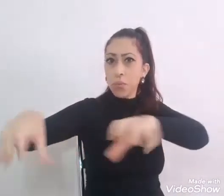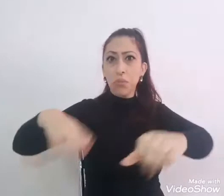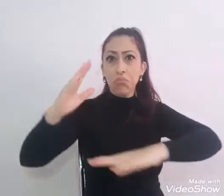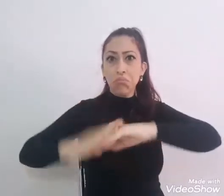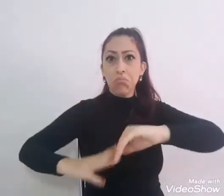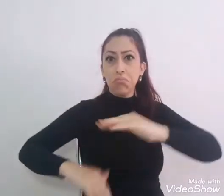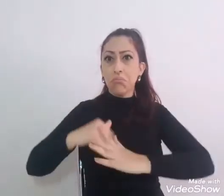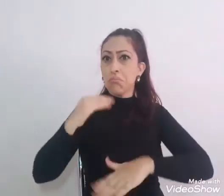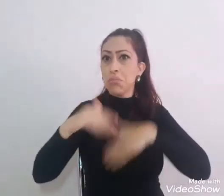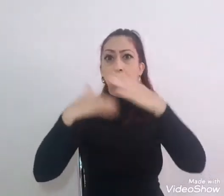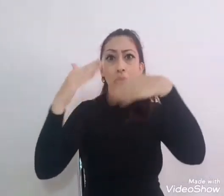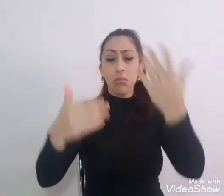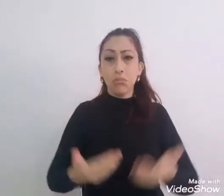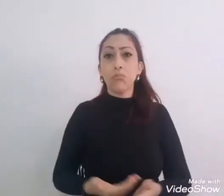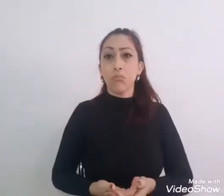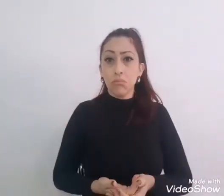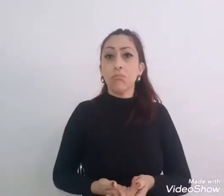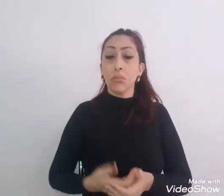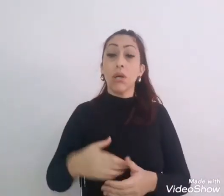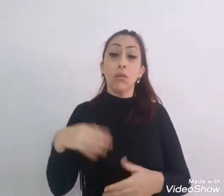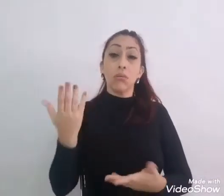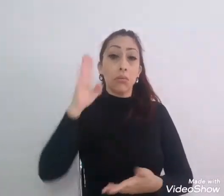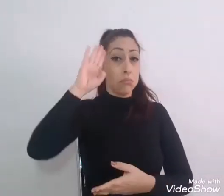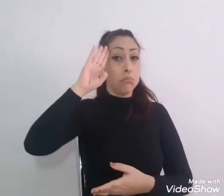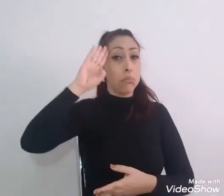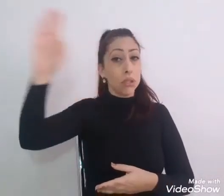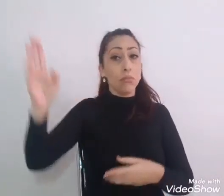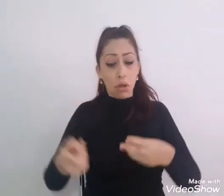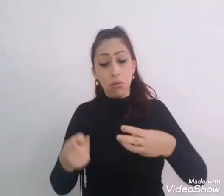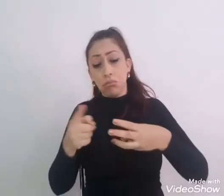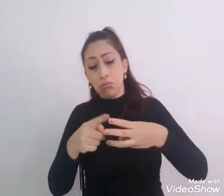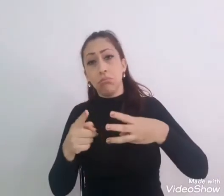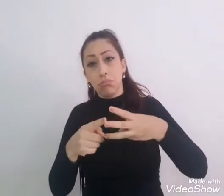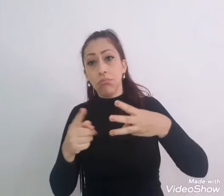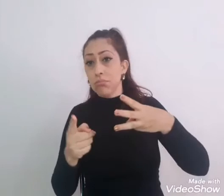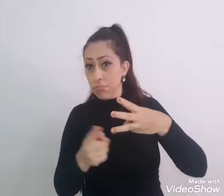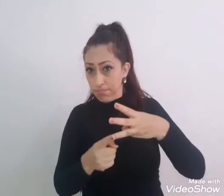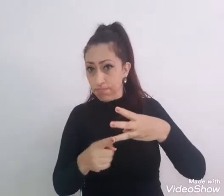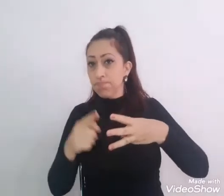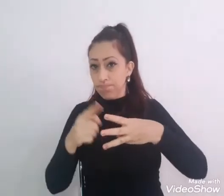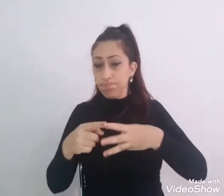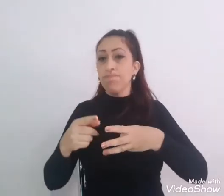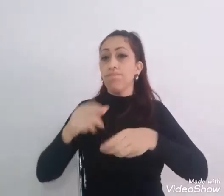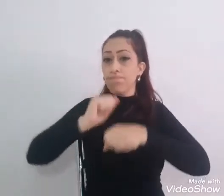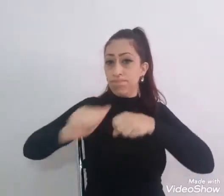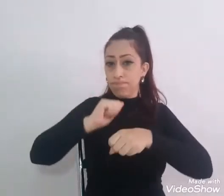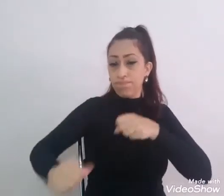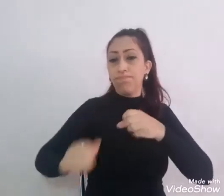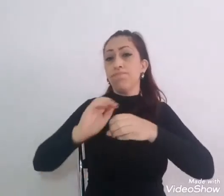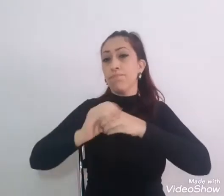Essas foram as principais características de Paleolítico, Neolítico e Idade dos Metais. Agora, na próxima aula, a